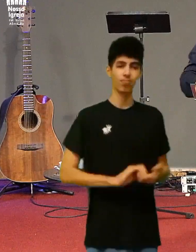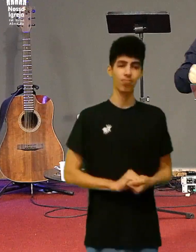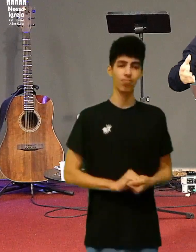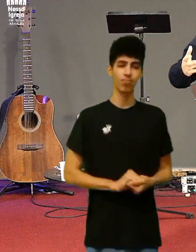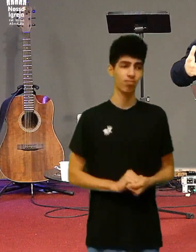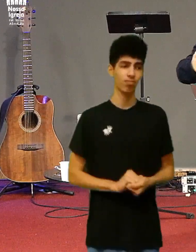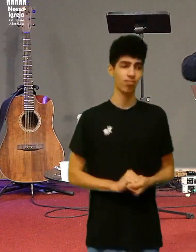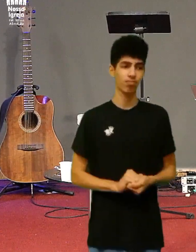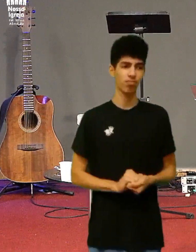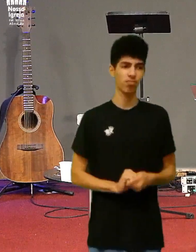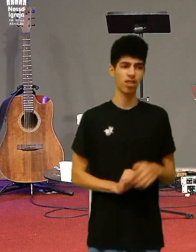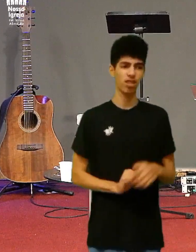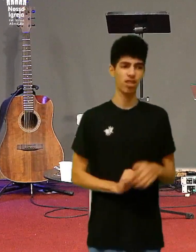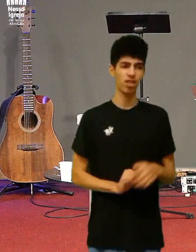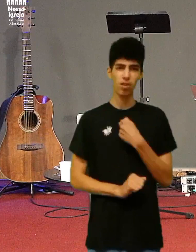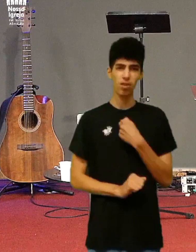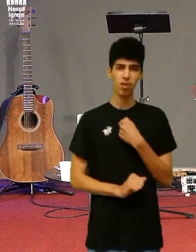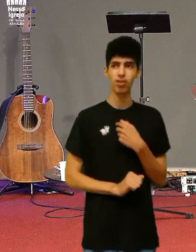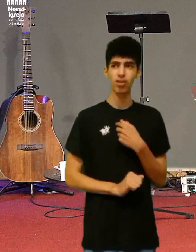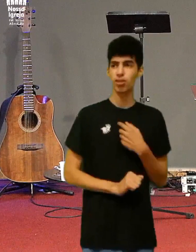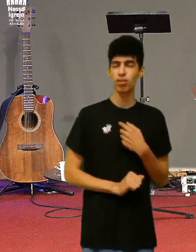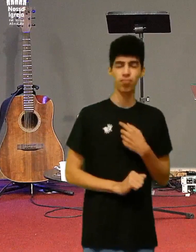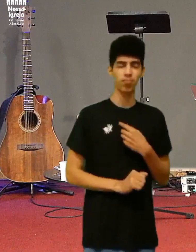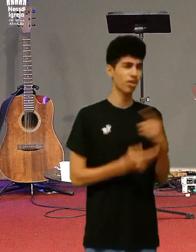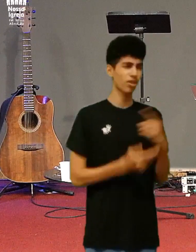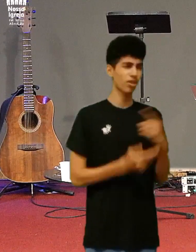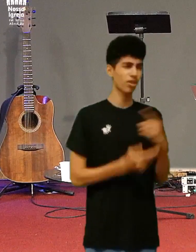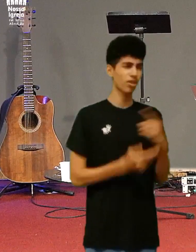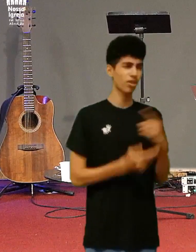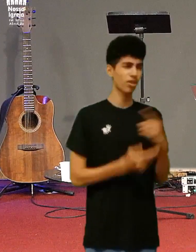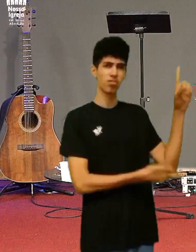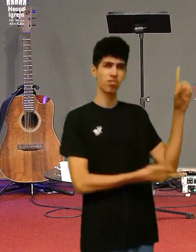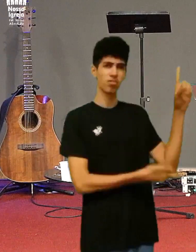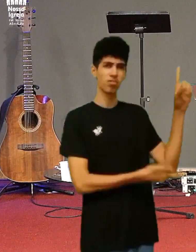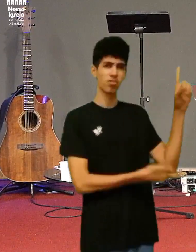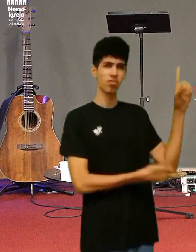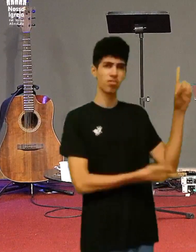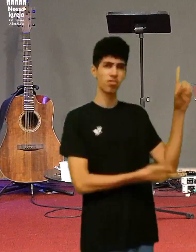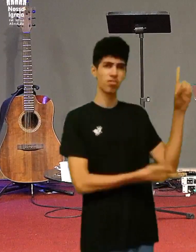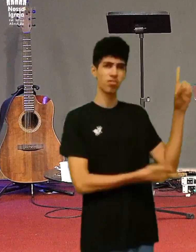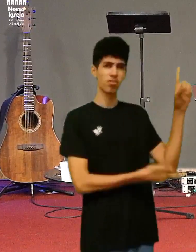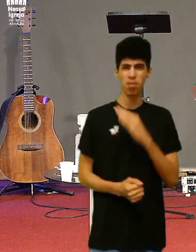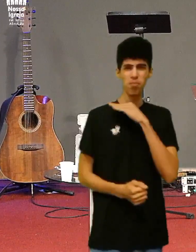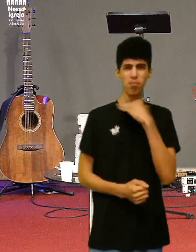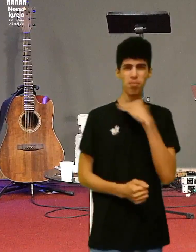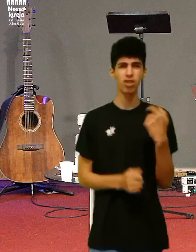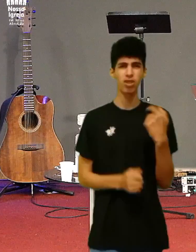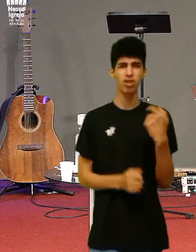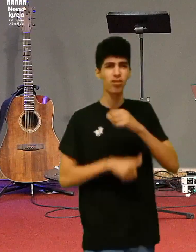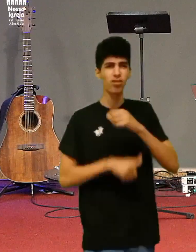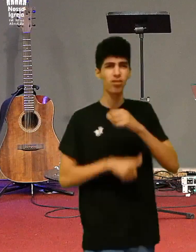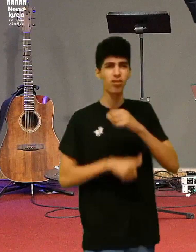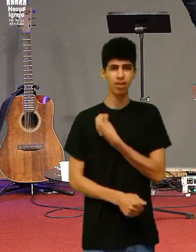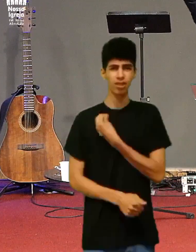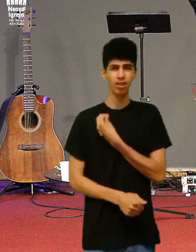Acaso posso eu reviver esses ossos? Fala para eles: sim,